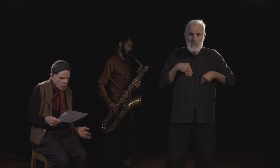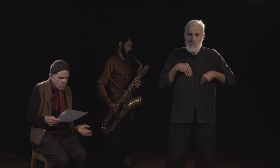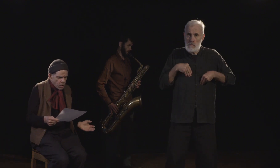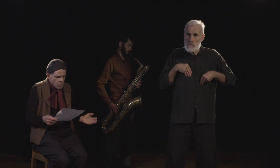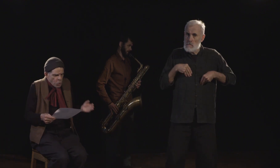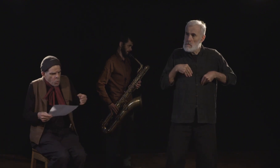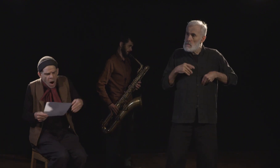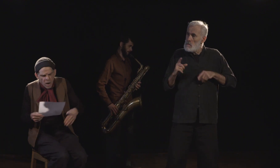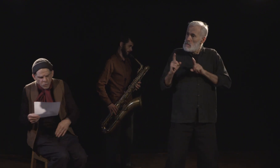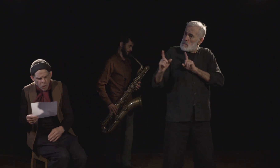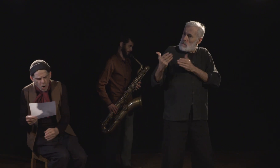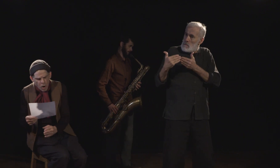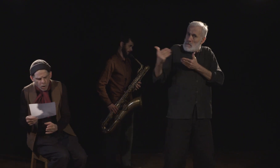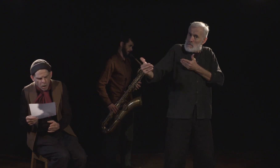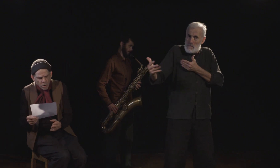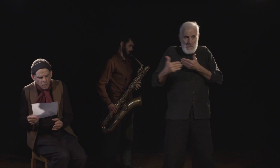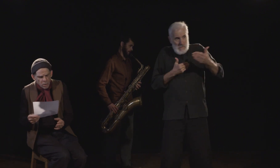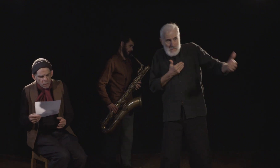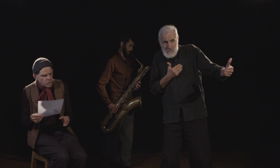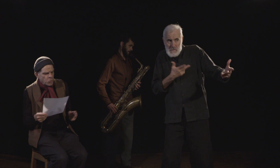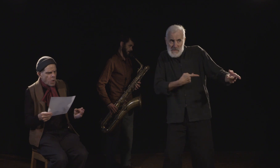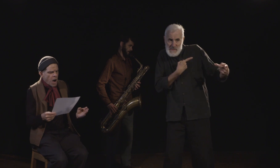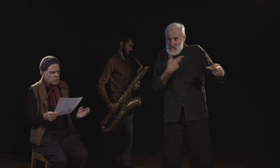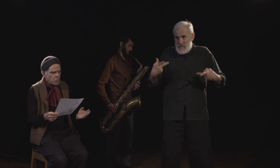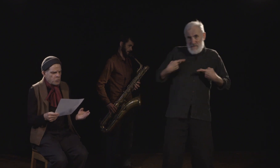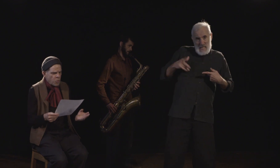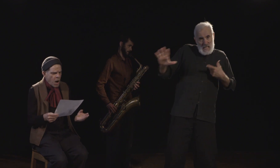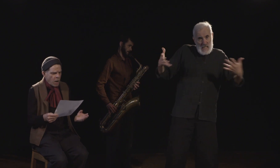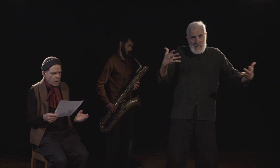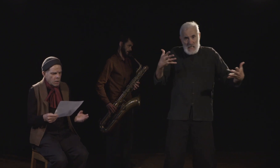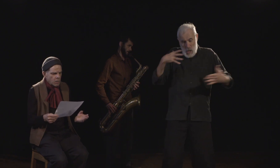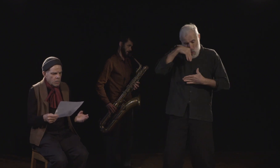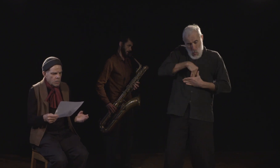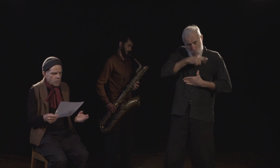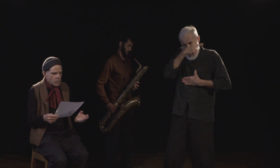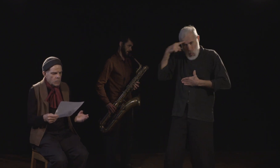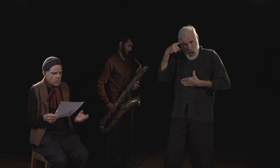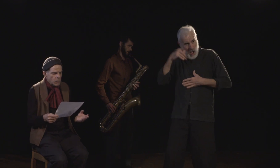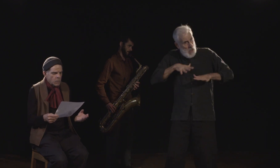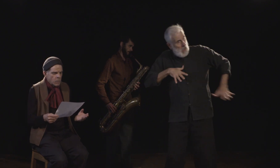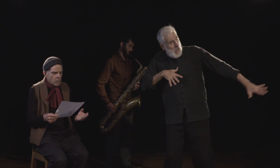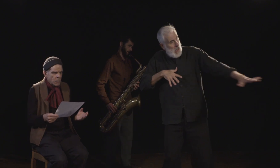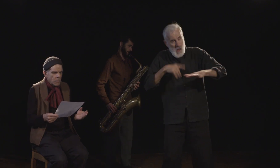l'autre, le noir dehors et le noir de soi.